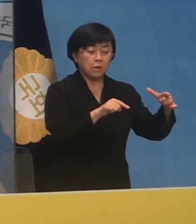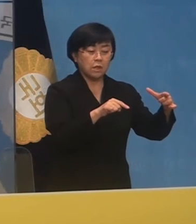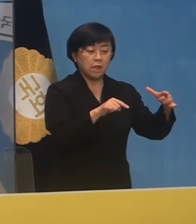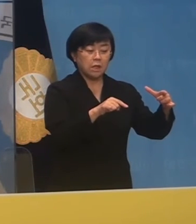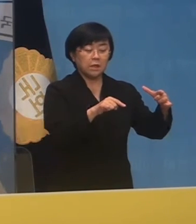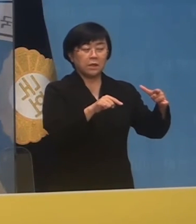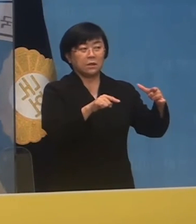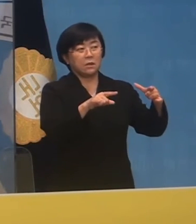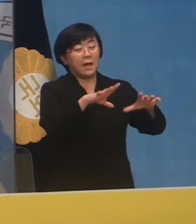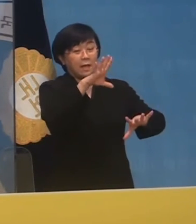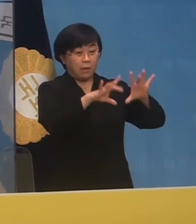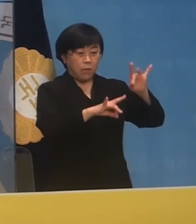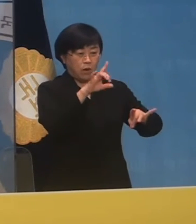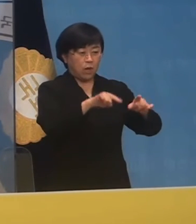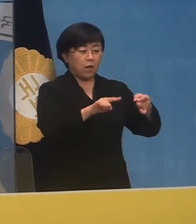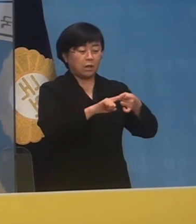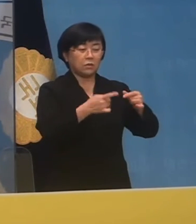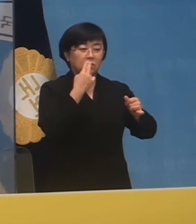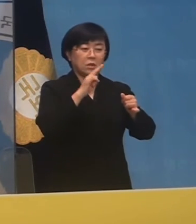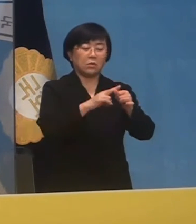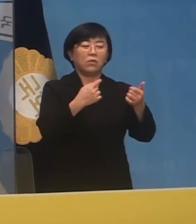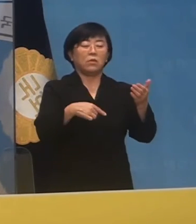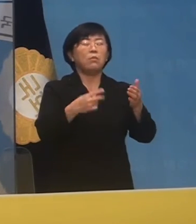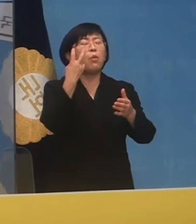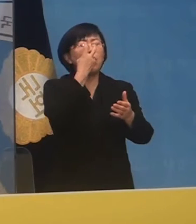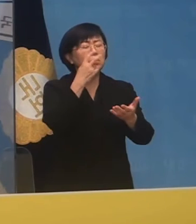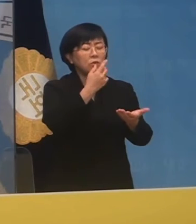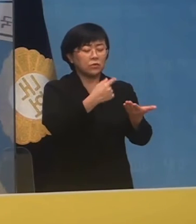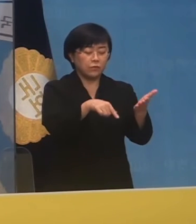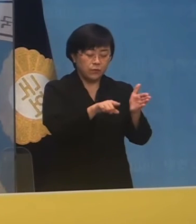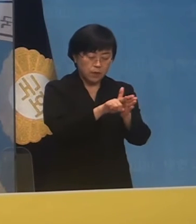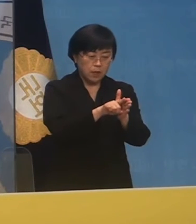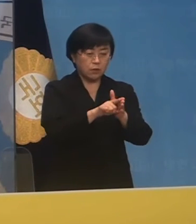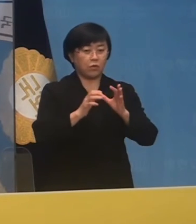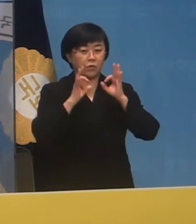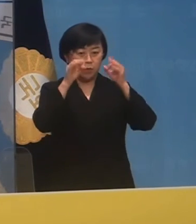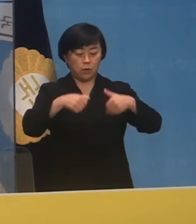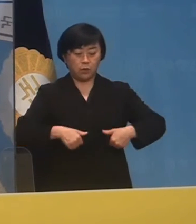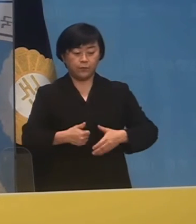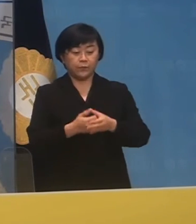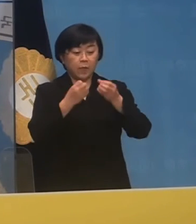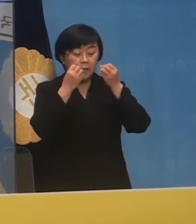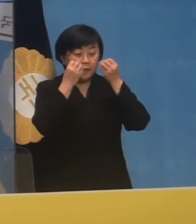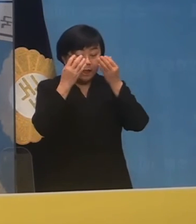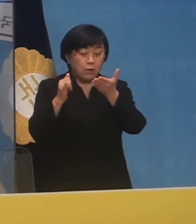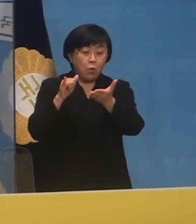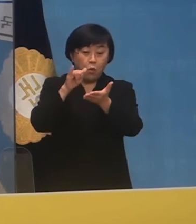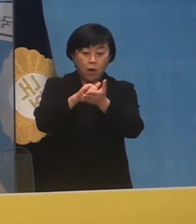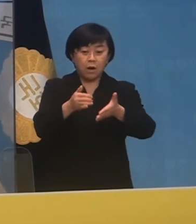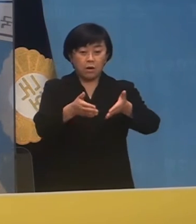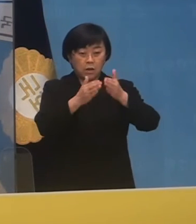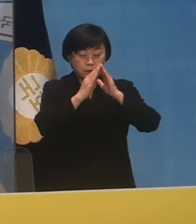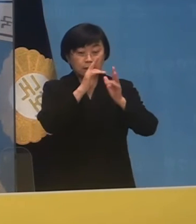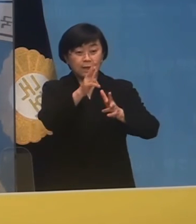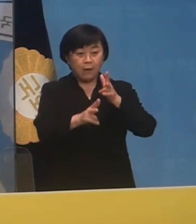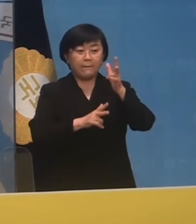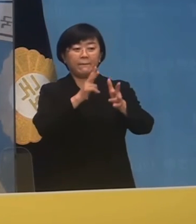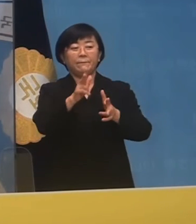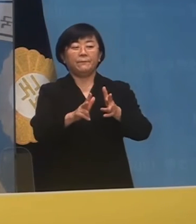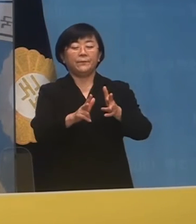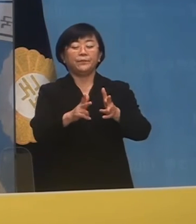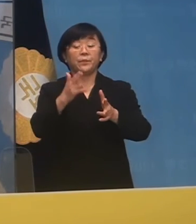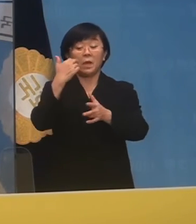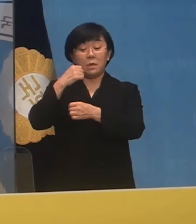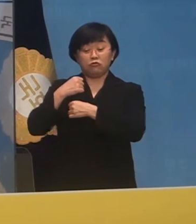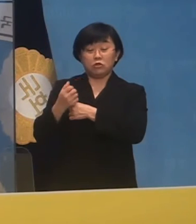새만금 갯벌의 보존을 위해 노력해야 합니다. 새만금 신공항 건설 계획은 당초